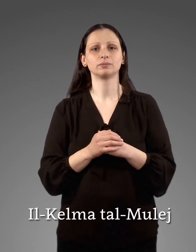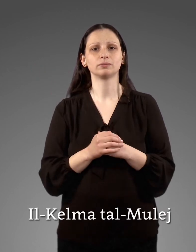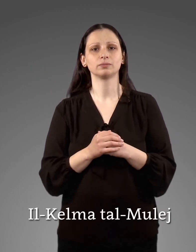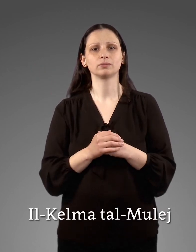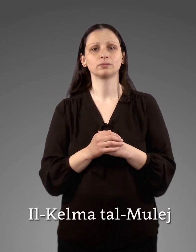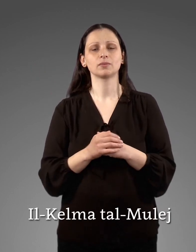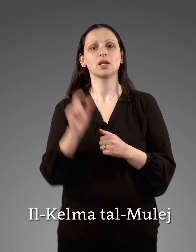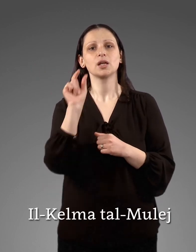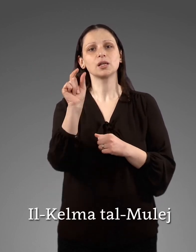Il-kelma tal-mulej.